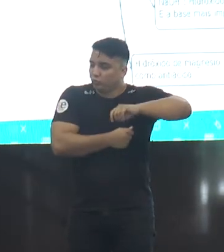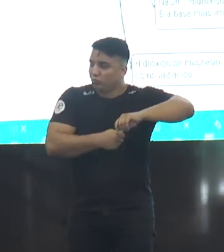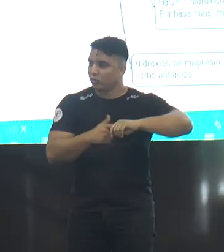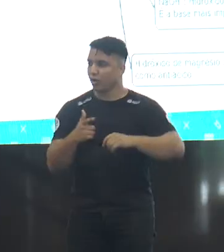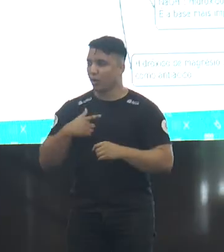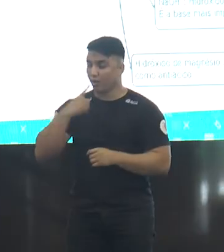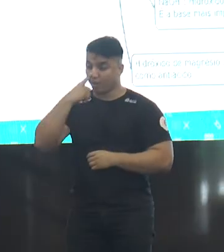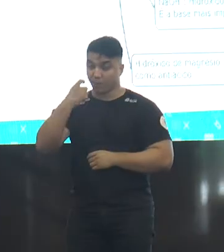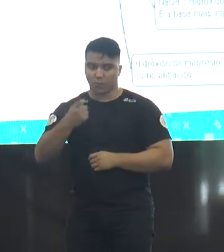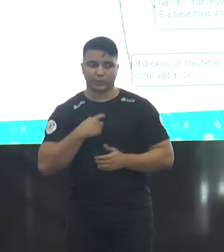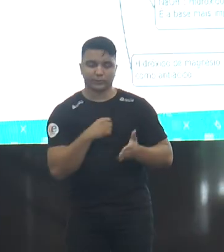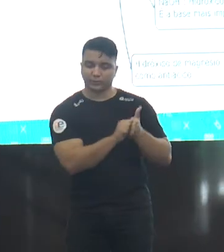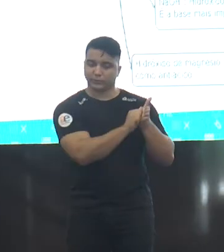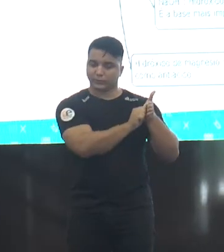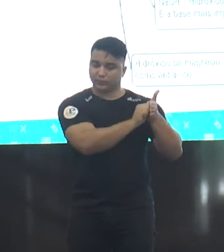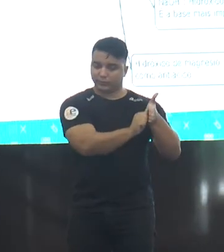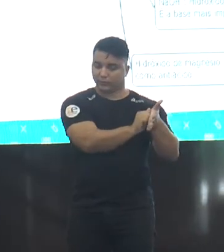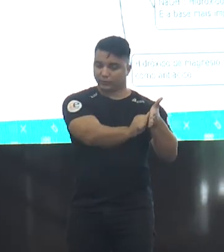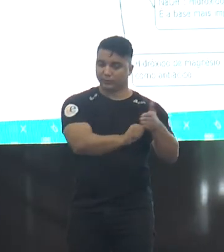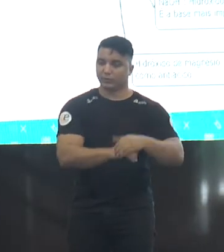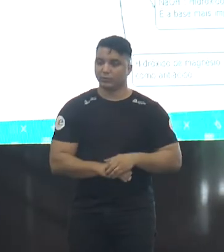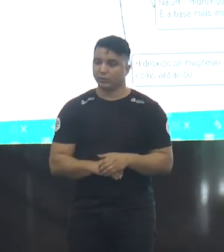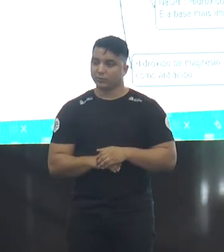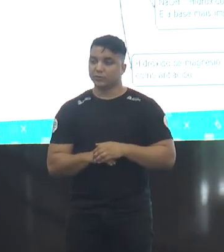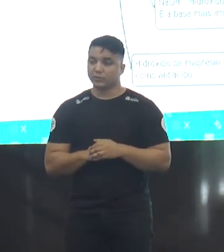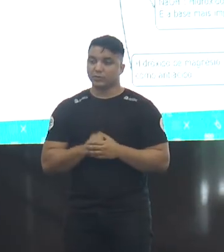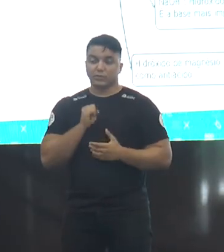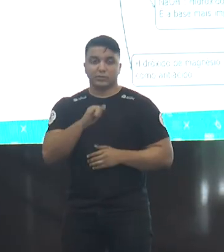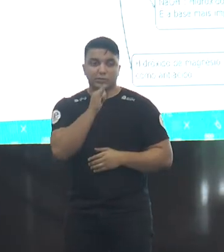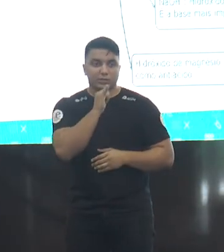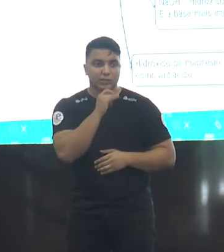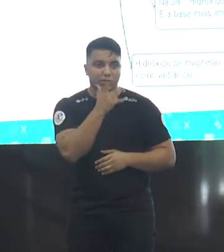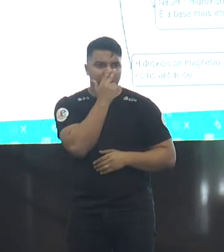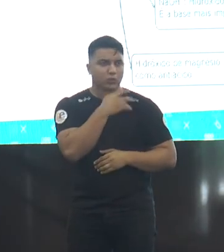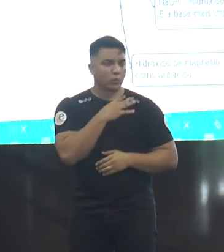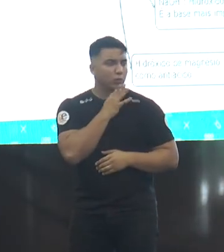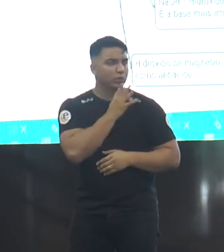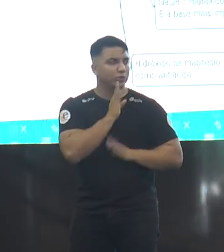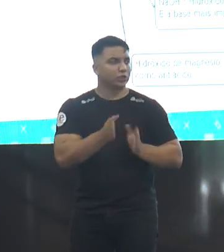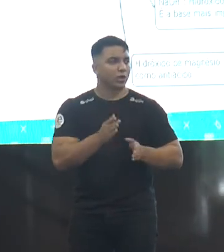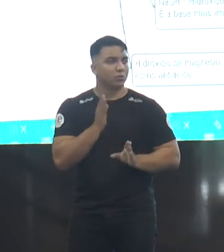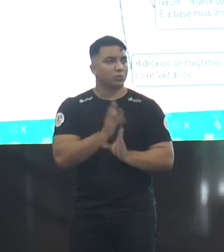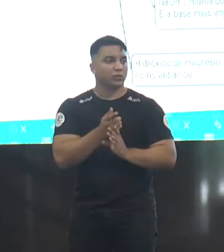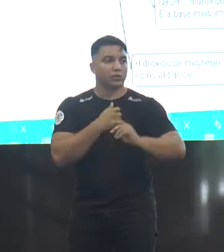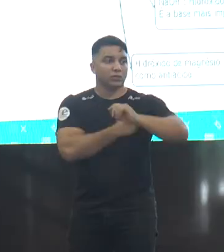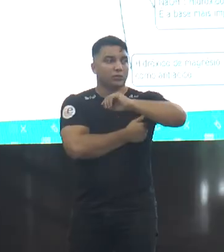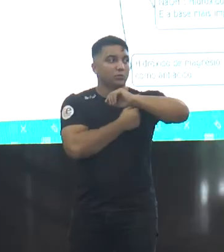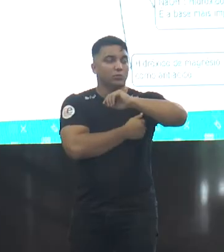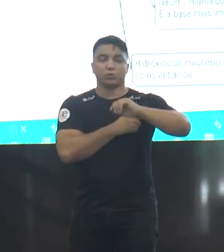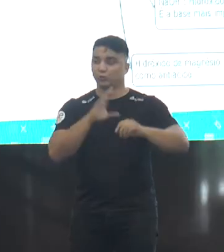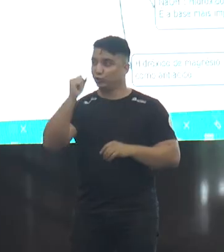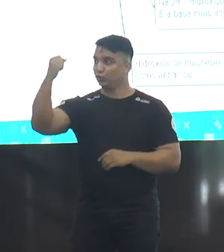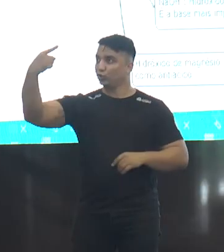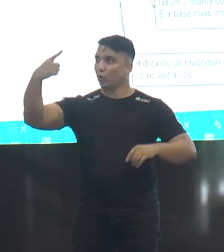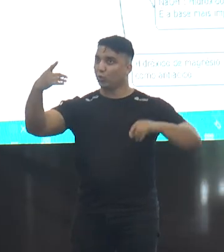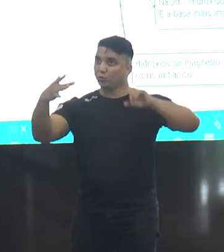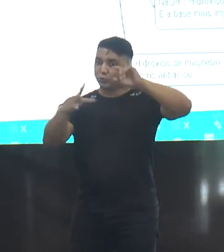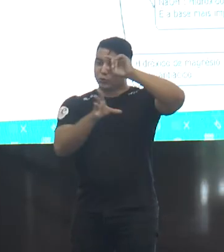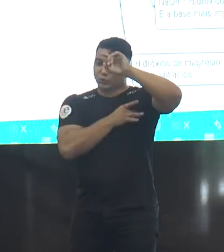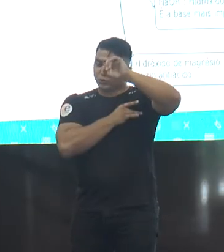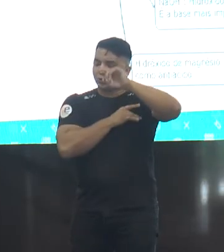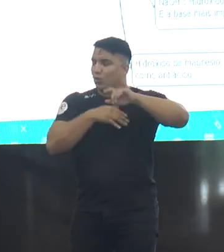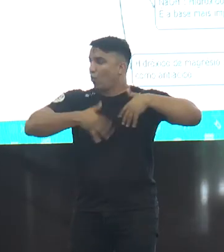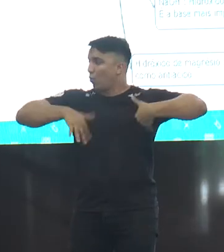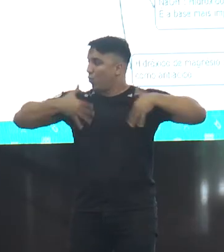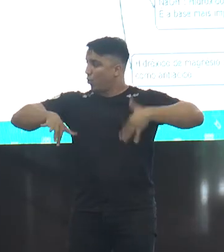podre, limãozinho. E pode ser que alguém já tenha se dado mal, que passou um limãozinho e foi pro sol.